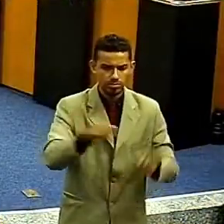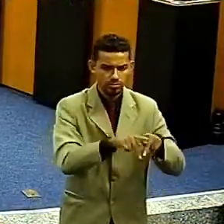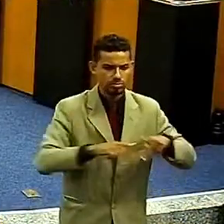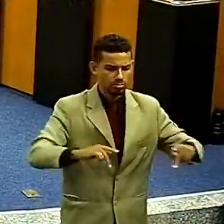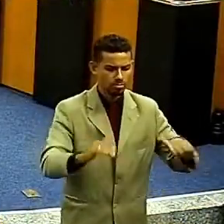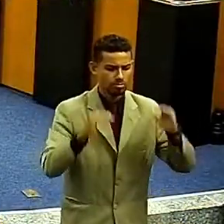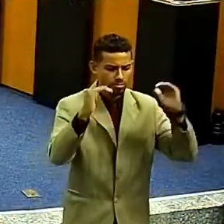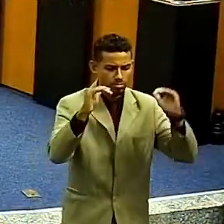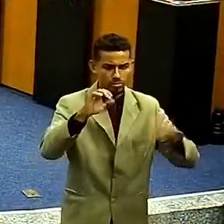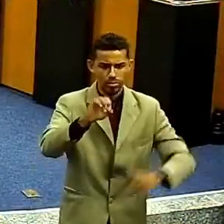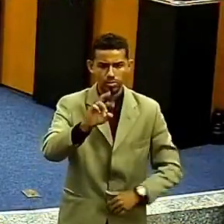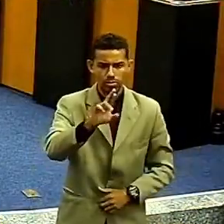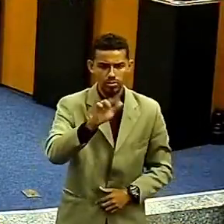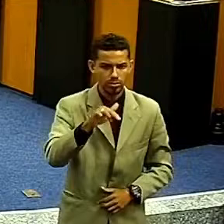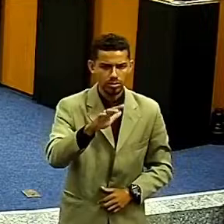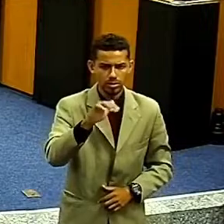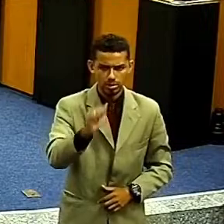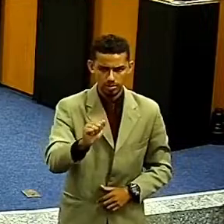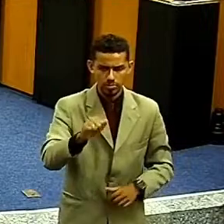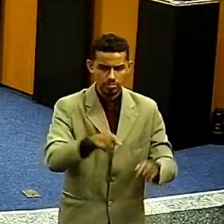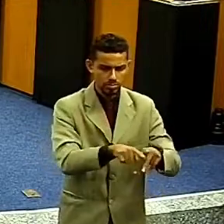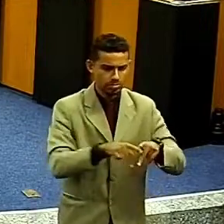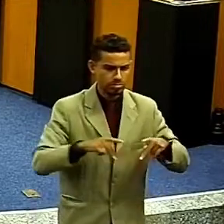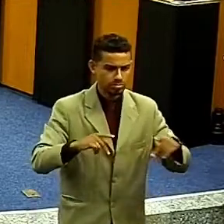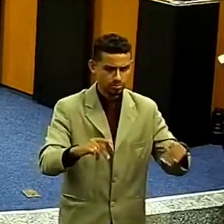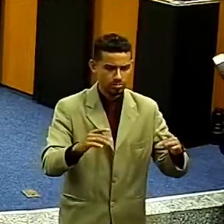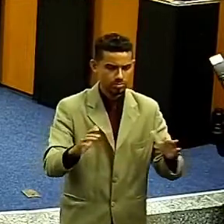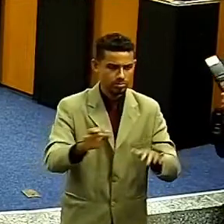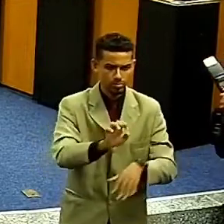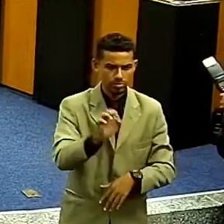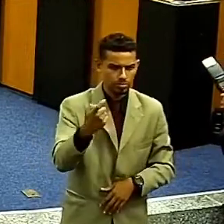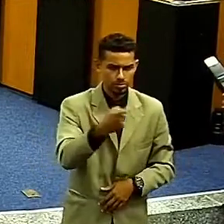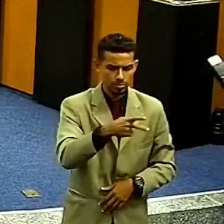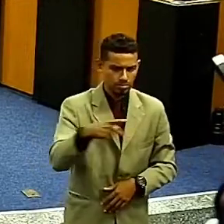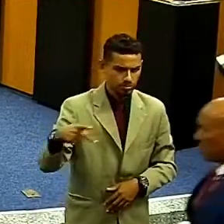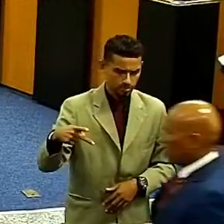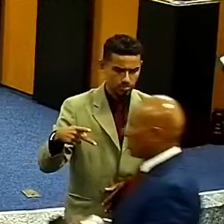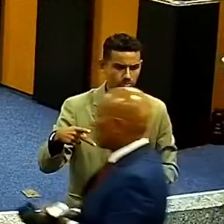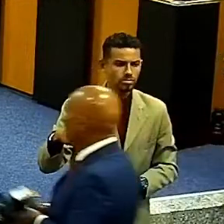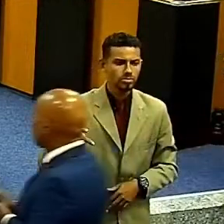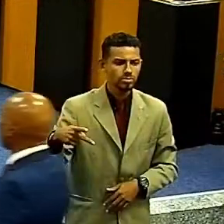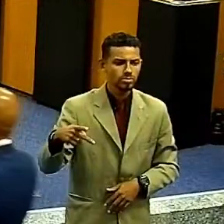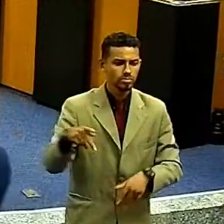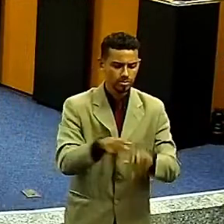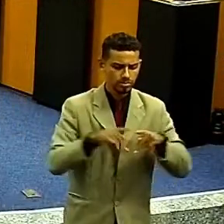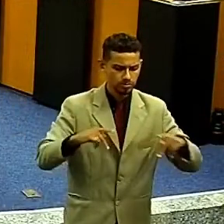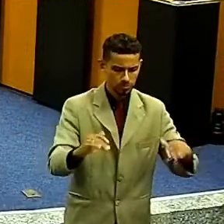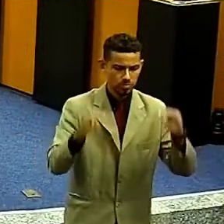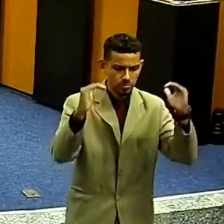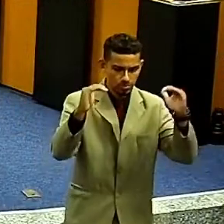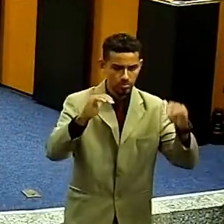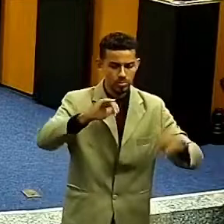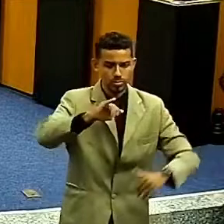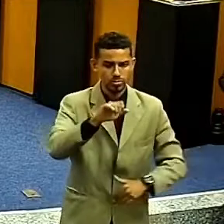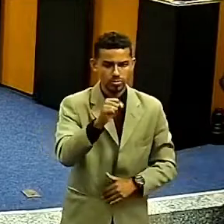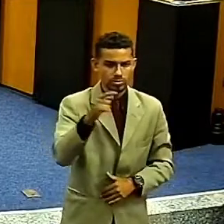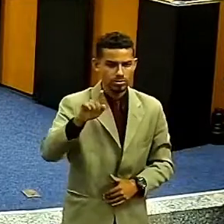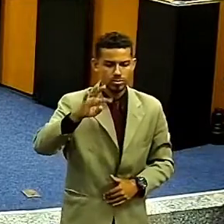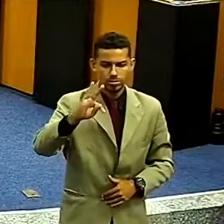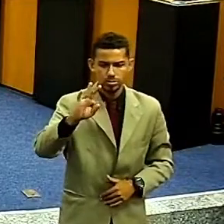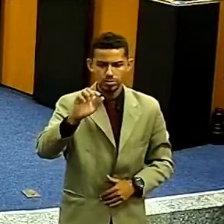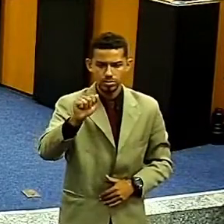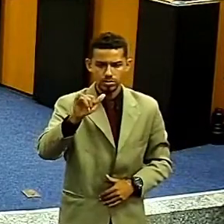desembargadora Oriana Oriana e do nosso ex-presidente Desembargador José Tairone